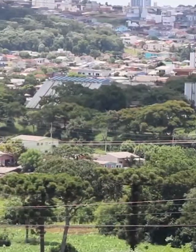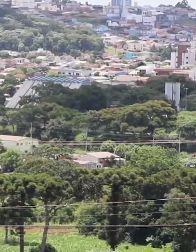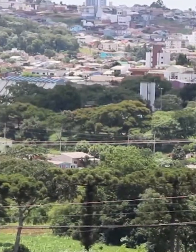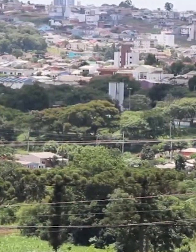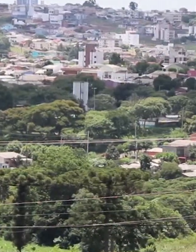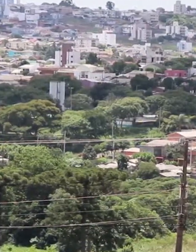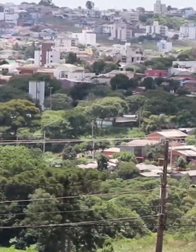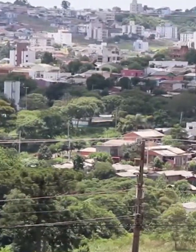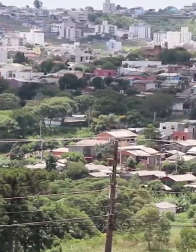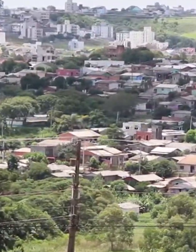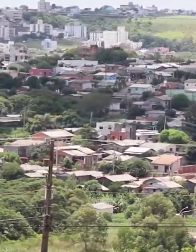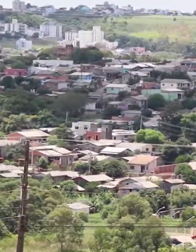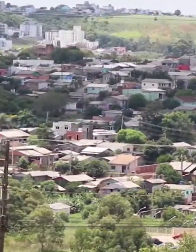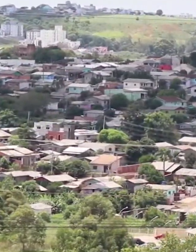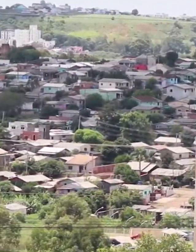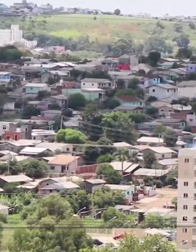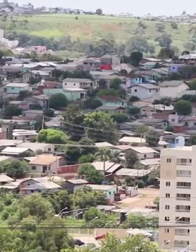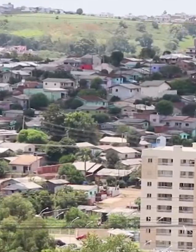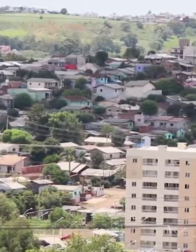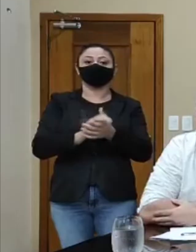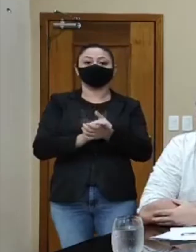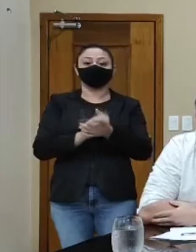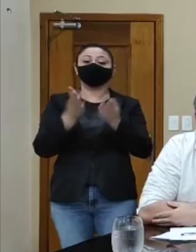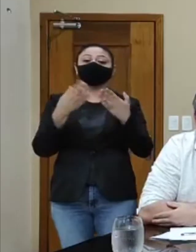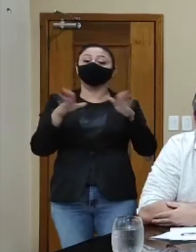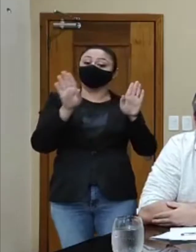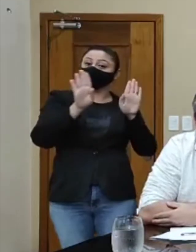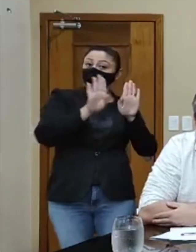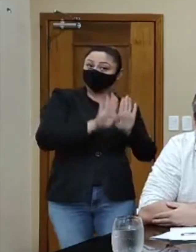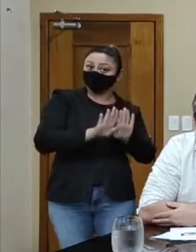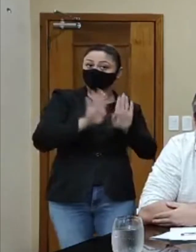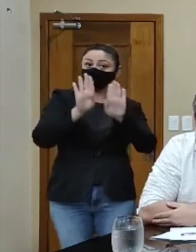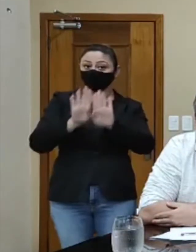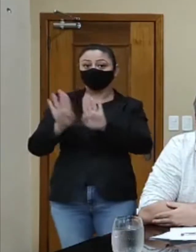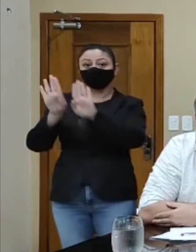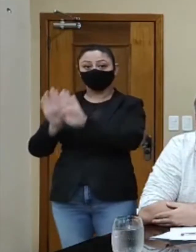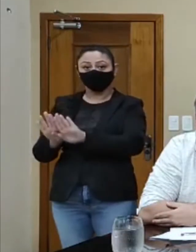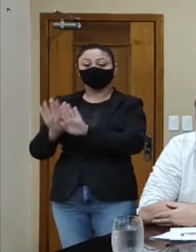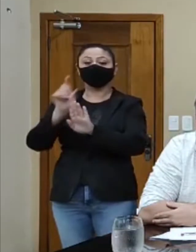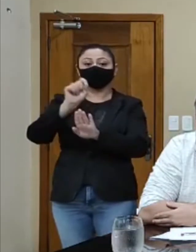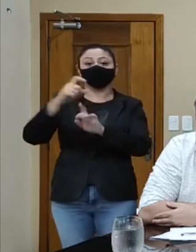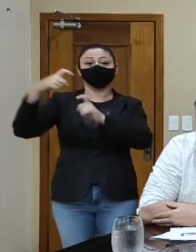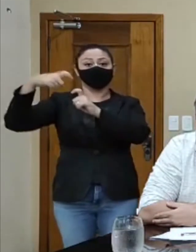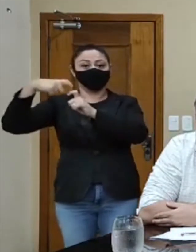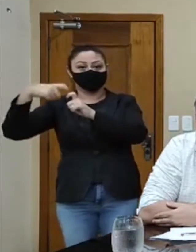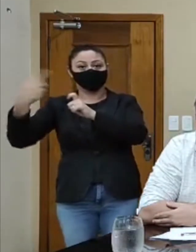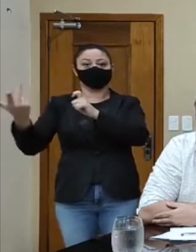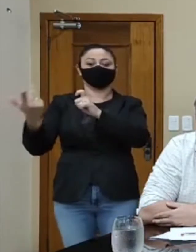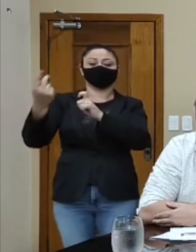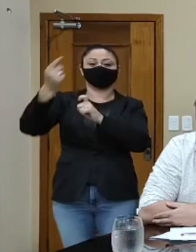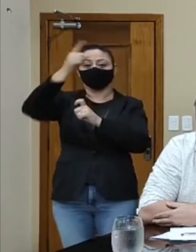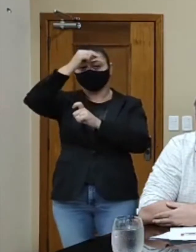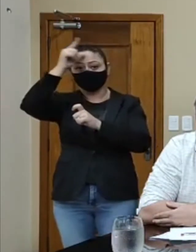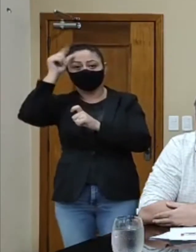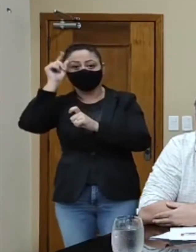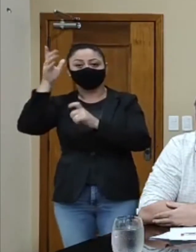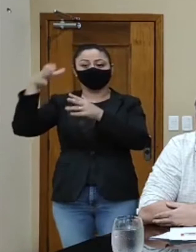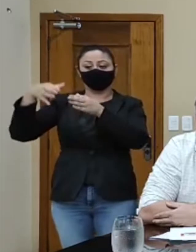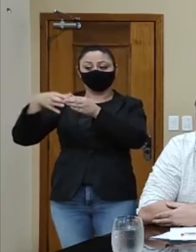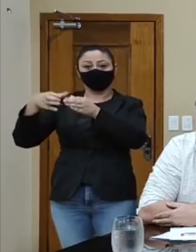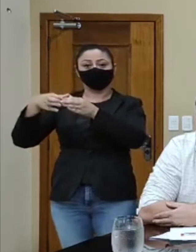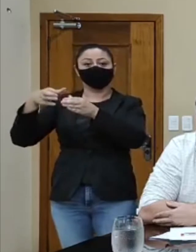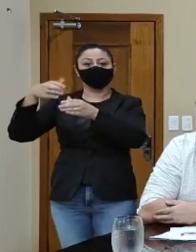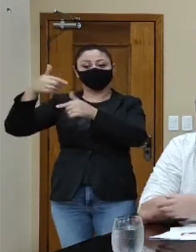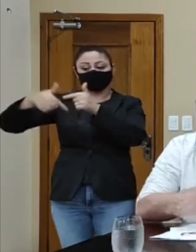tentar conter a acelerada onda de contagem do coronavírus nós usamos atendendo aos médicos aos atendentes ao pessoal que trabalha